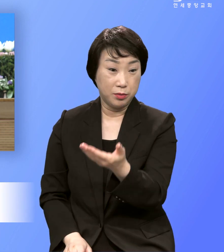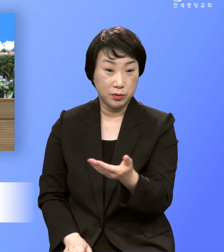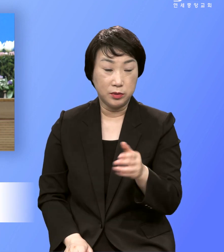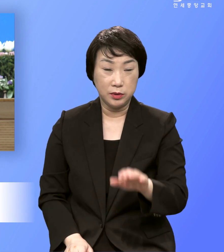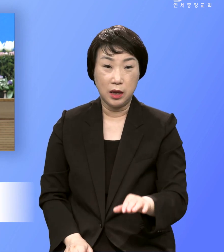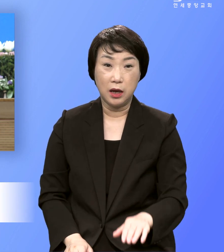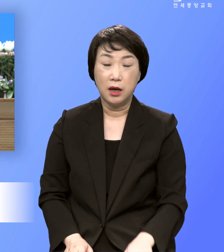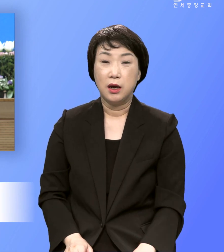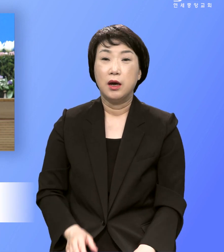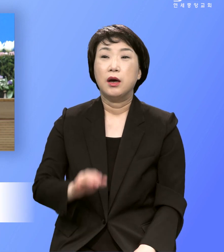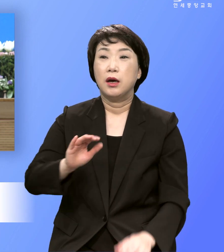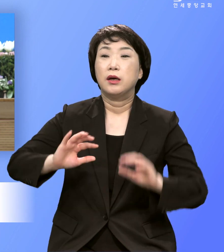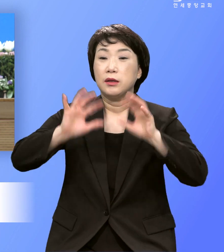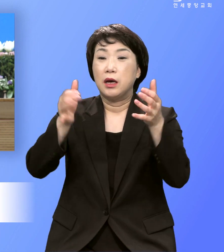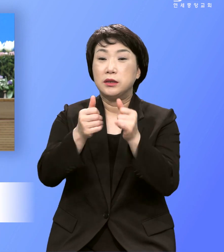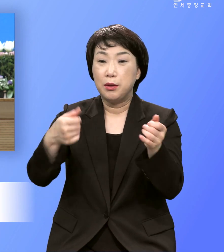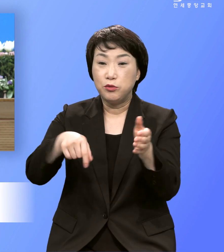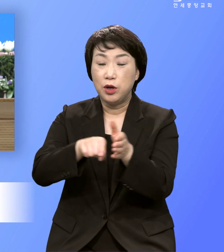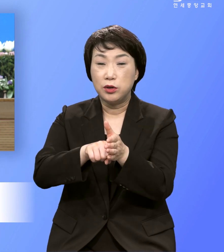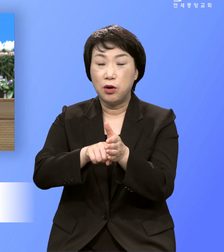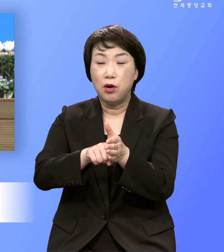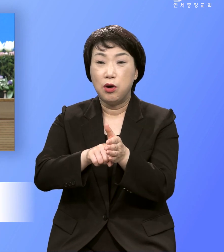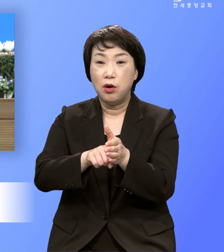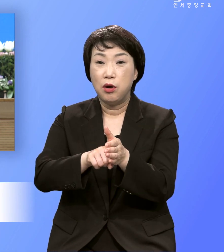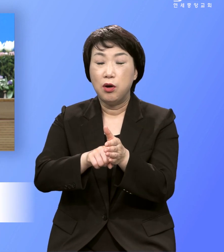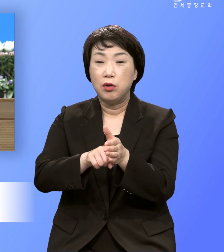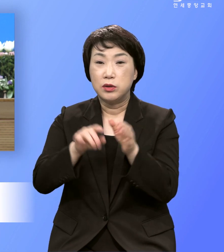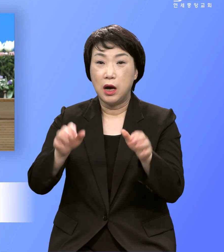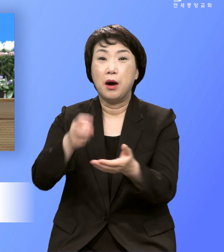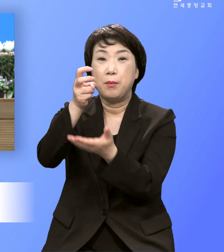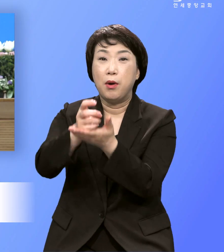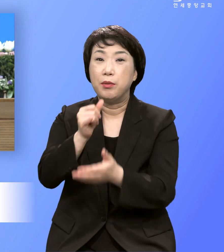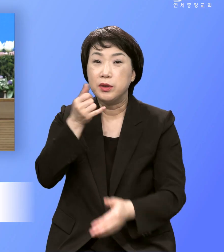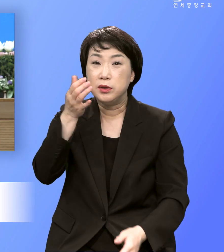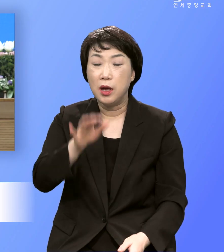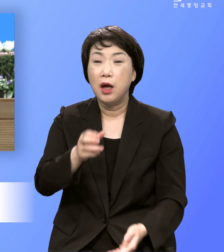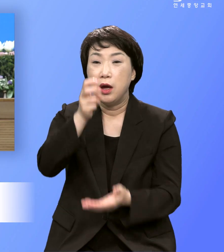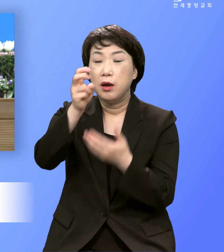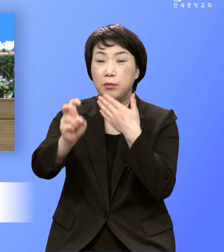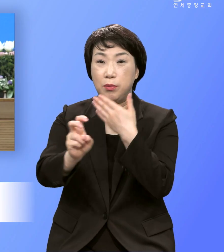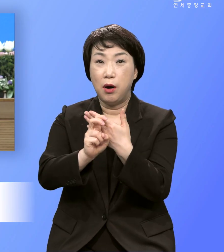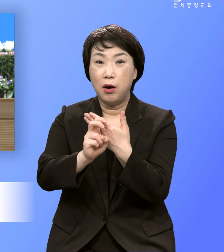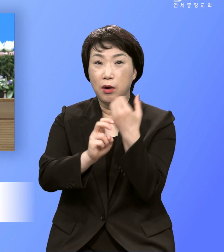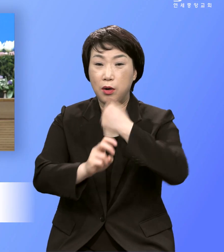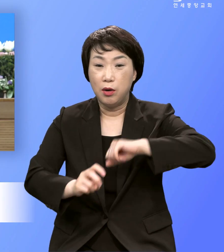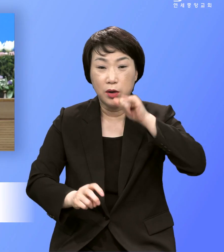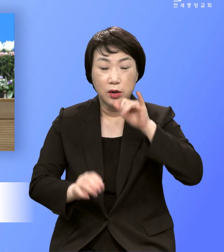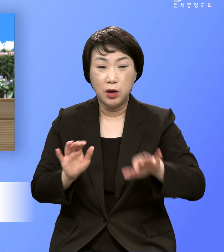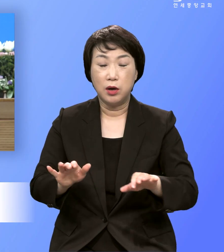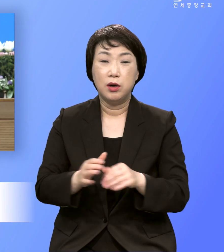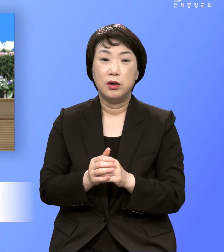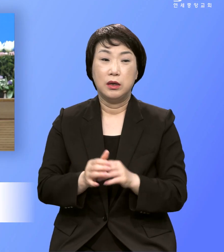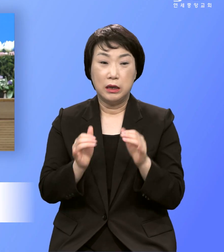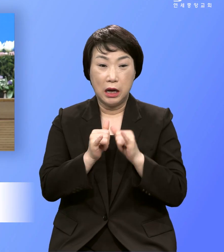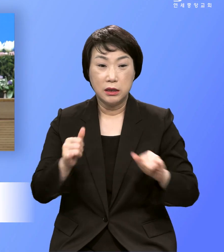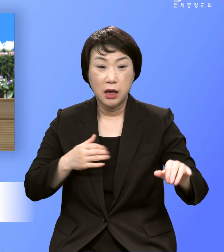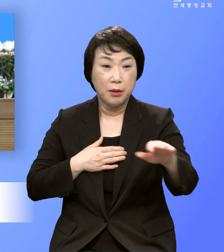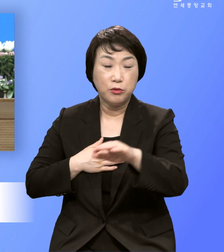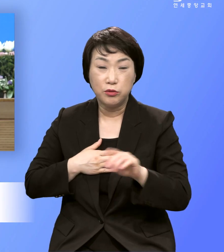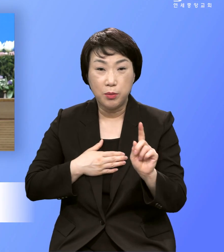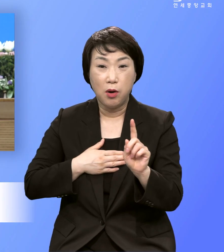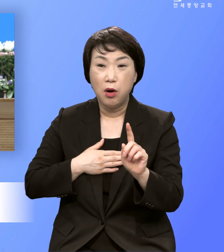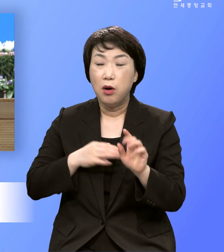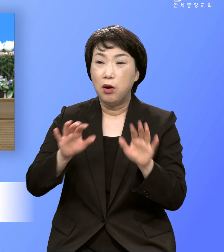위해 있다는데 지금 헌법 좀 어겼다고 국민을 위해 있는 대한민국이 나를